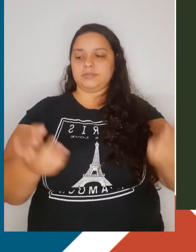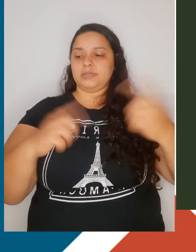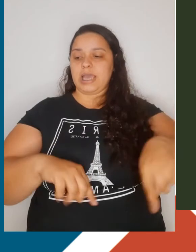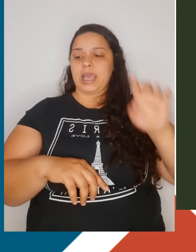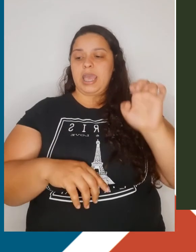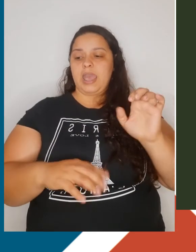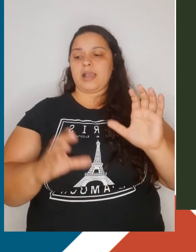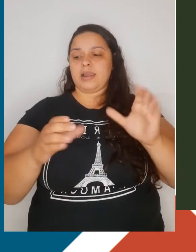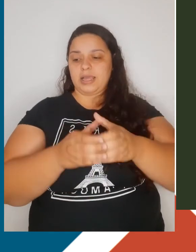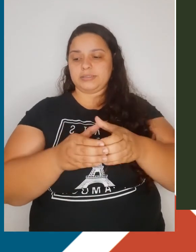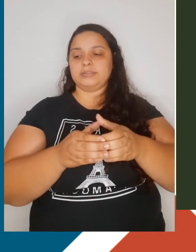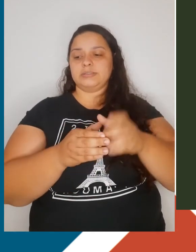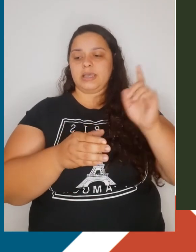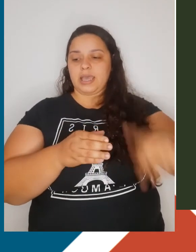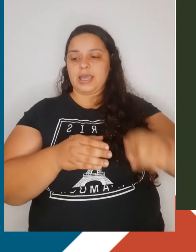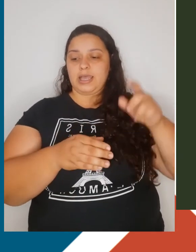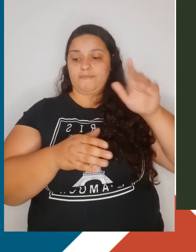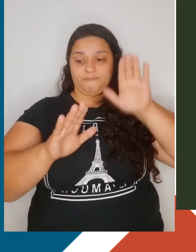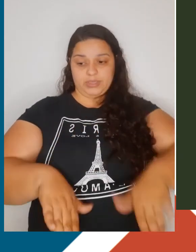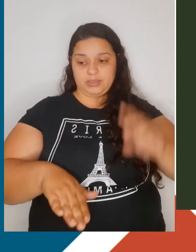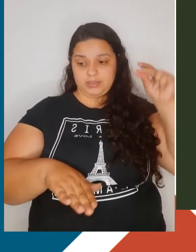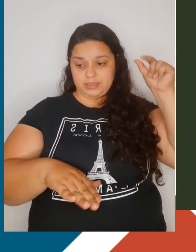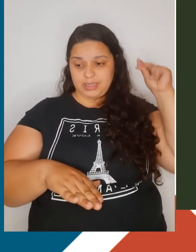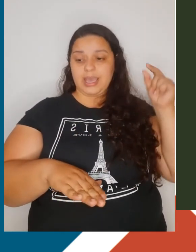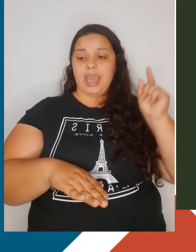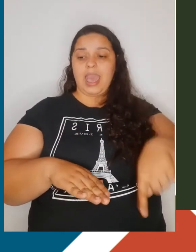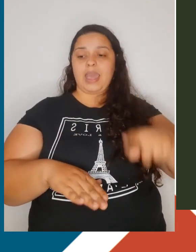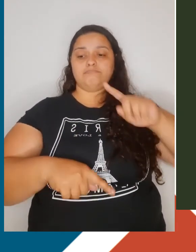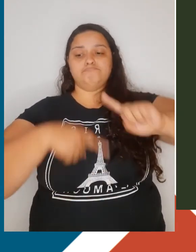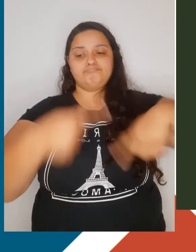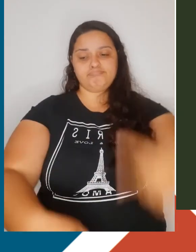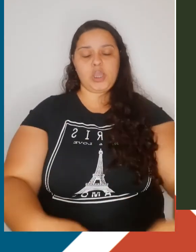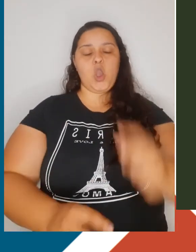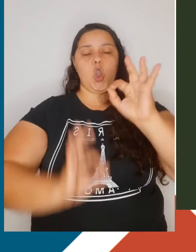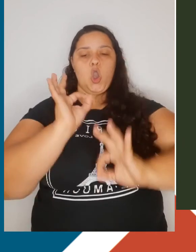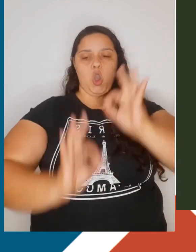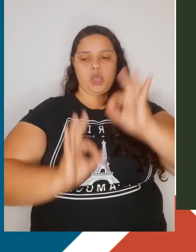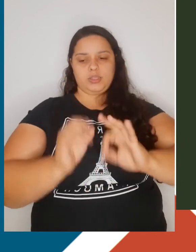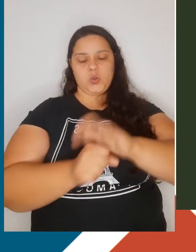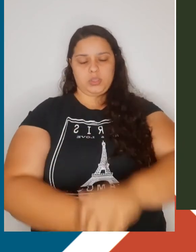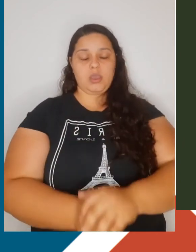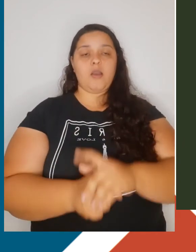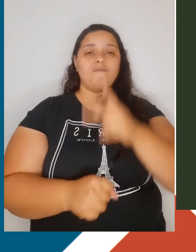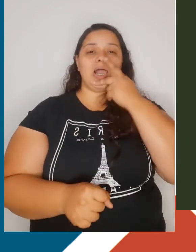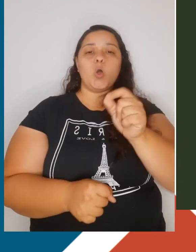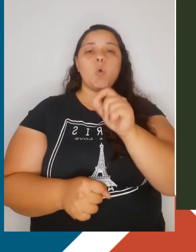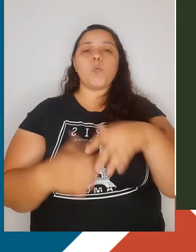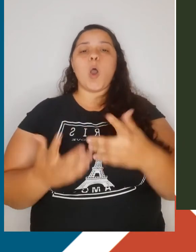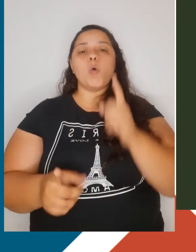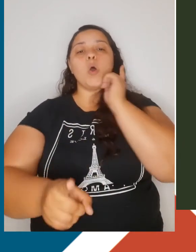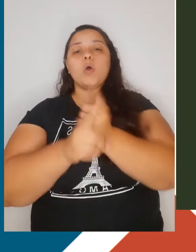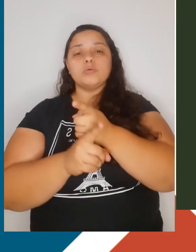dirigentes nativas foram herdeiras da antiga ordem colonial. Então, a questão está pedindo que a gente